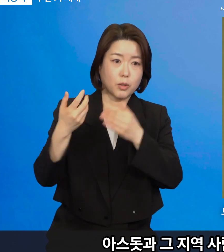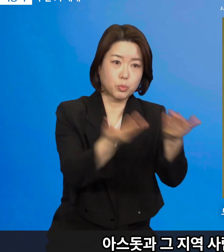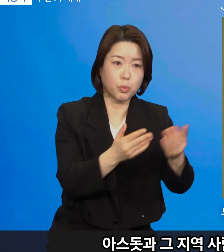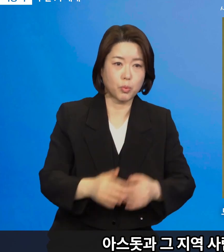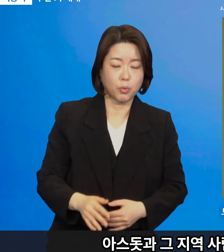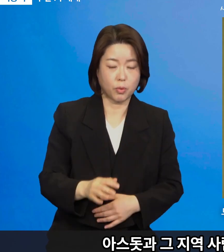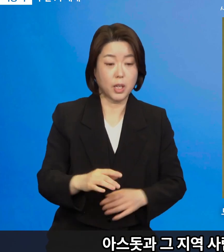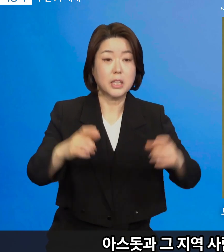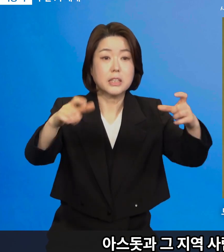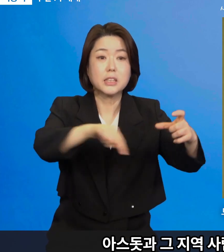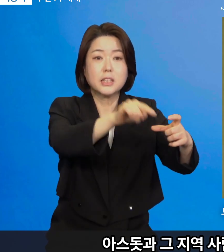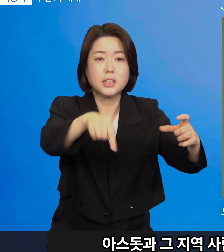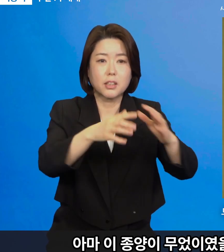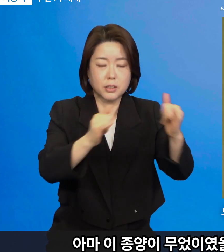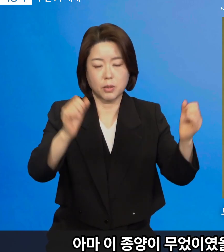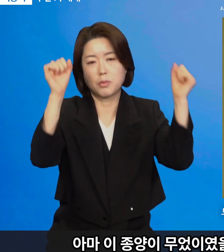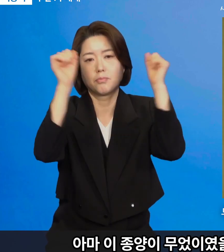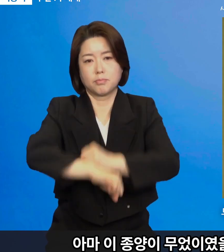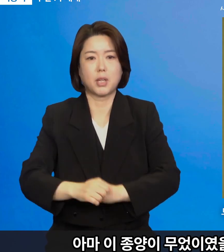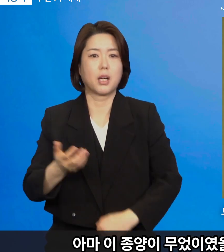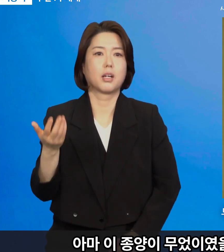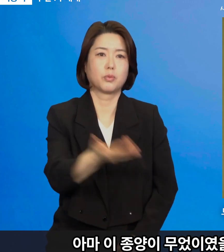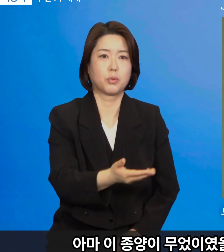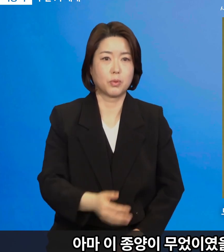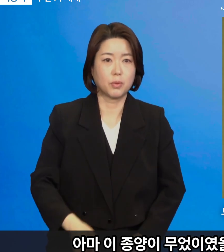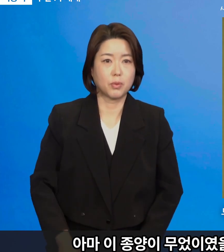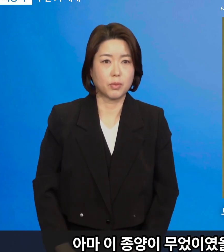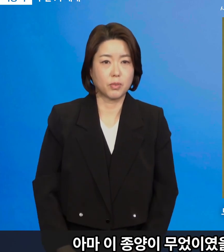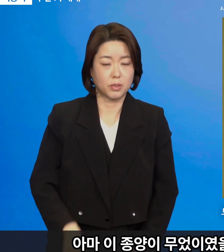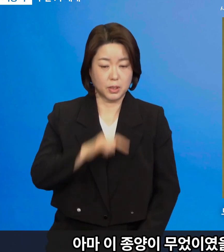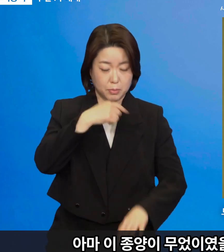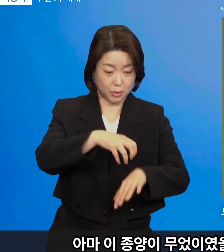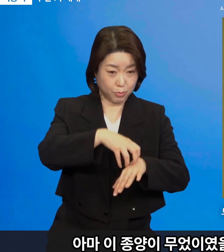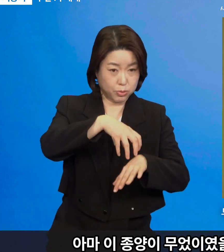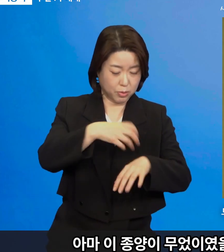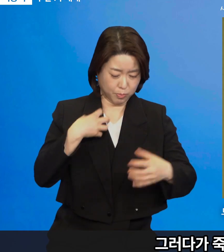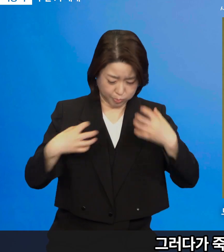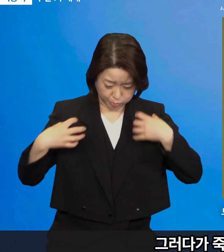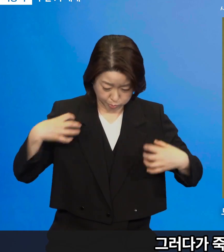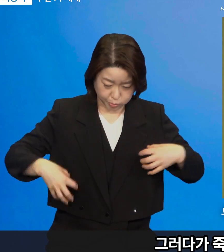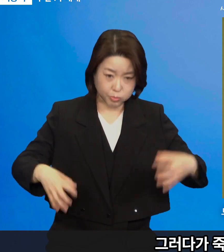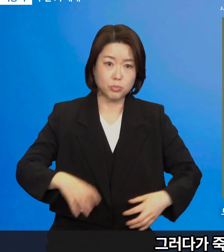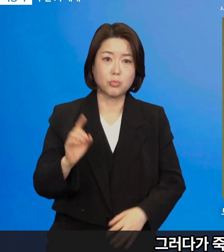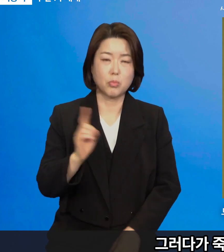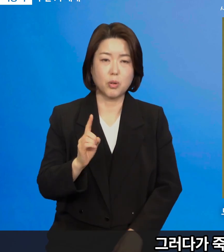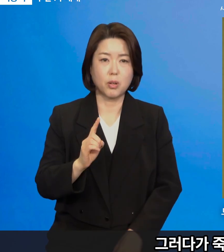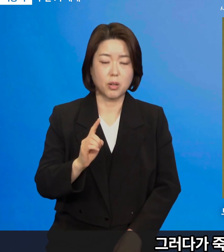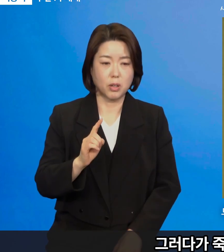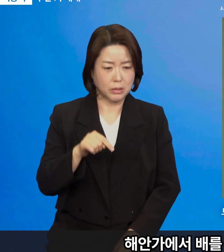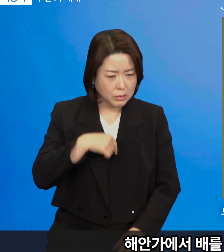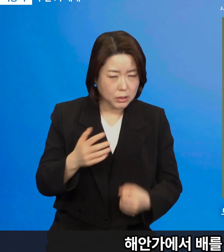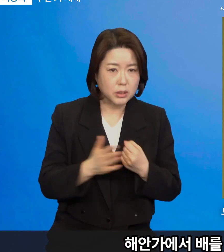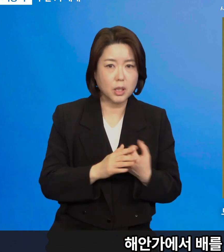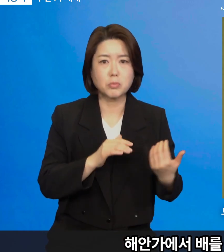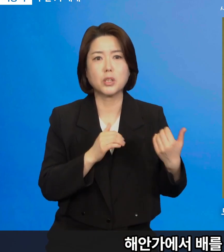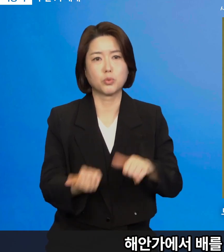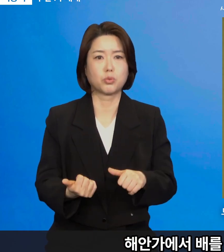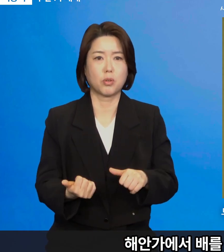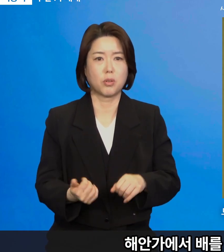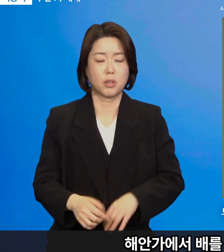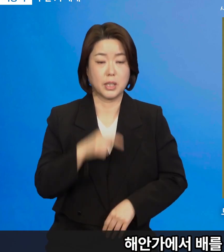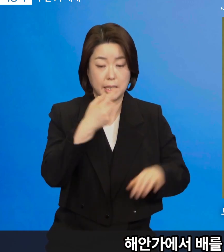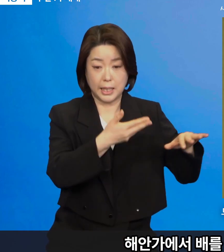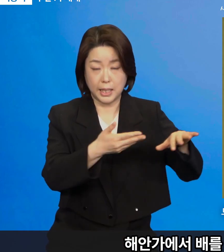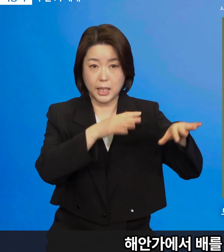사람들을 망하게 하셨다. 아마 이 종양이 뭐였을까, 몸에 막 뭐가 난 건데 그러다가 죽기도 합니다.